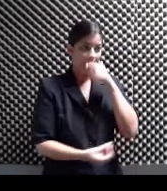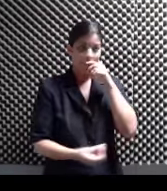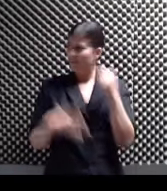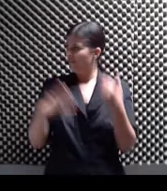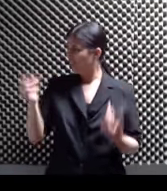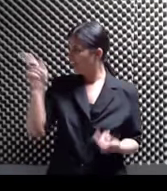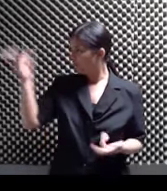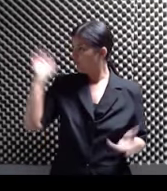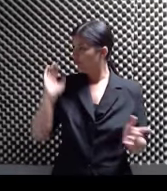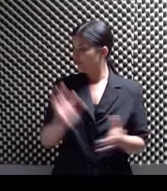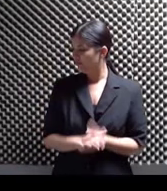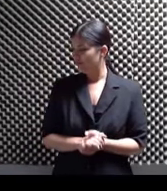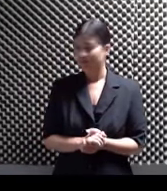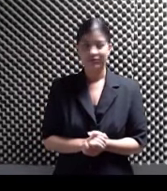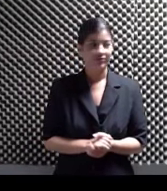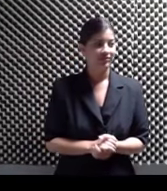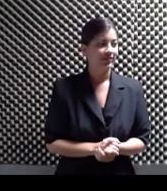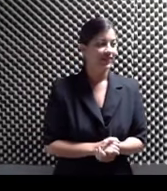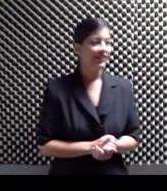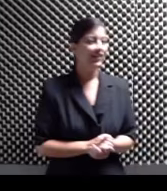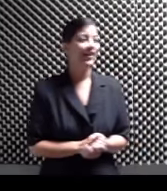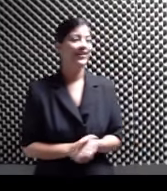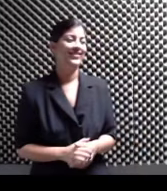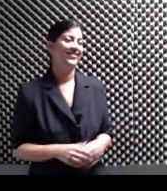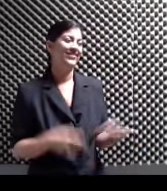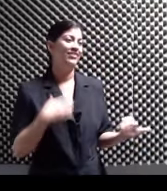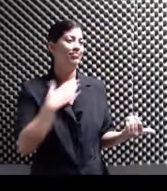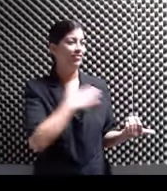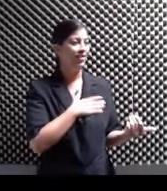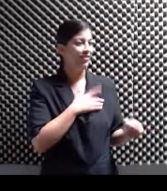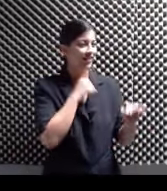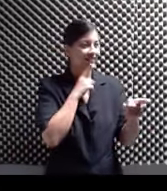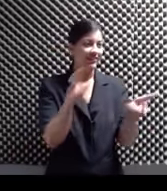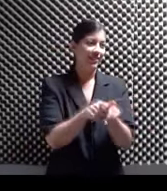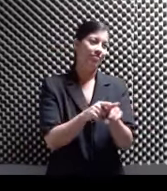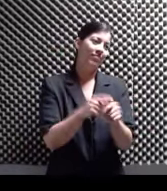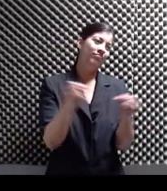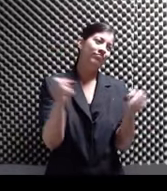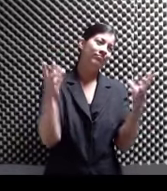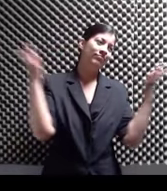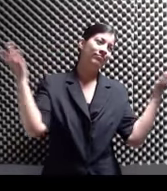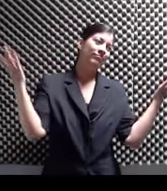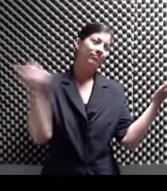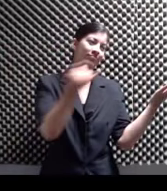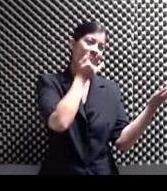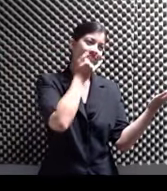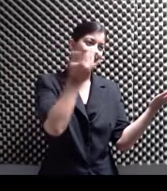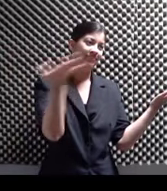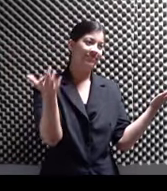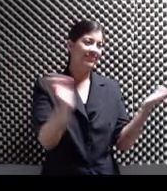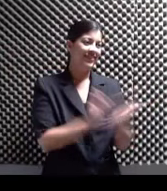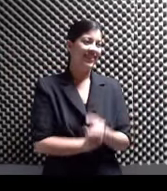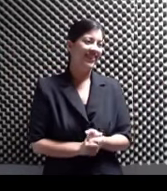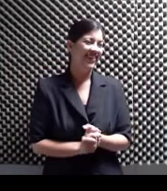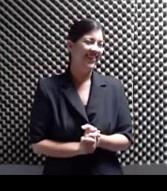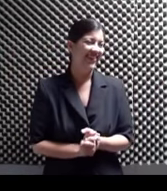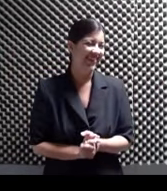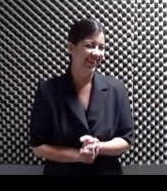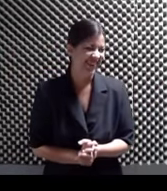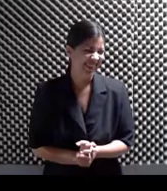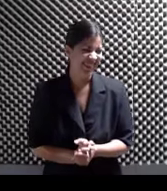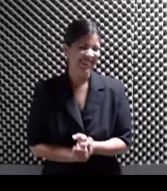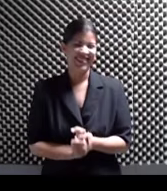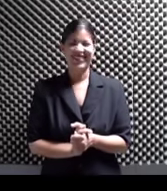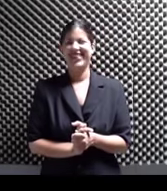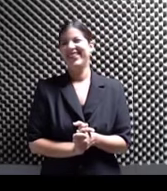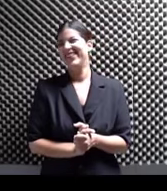tú! Malcriado, güey. Me explota de la ya cosa. Ya reventó el micrófono de nuevo. Sí. Mira, vénganse todos entonces. Yo creo que